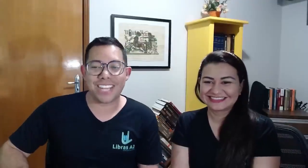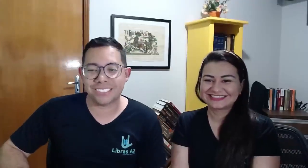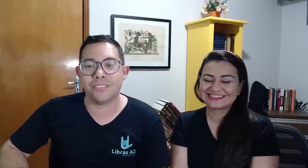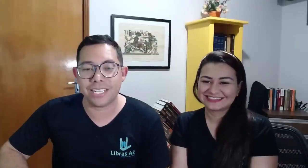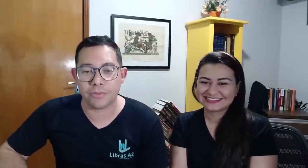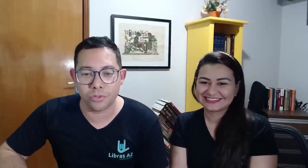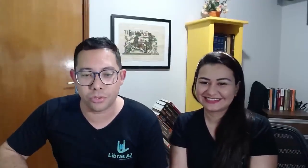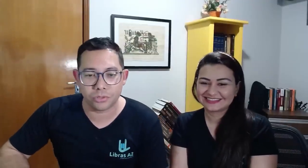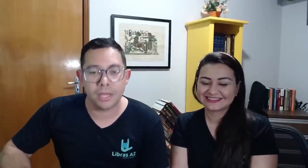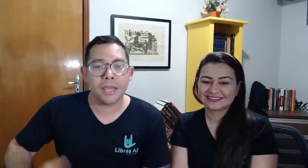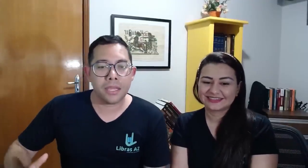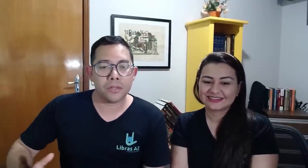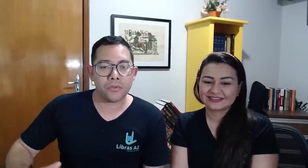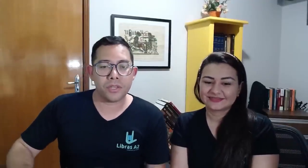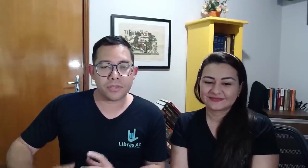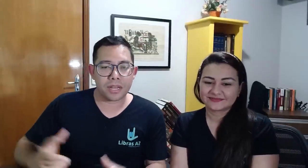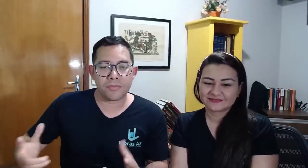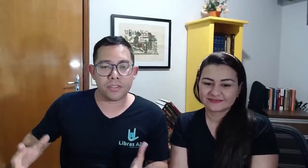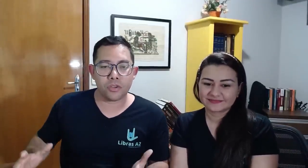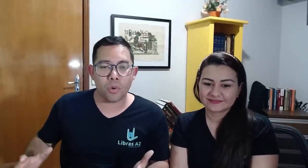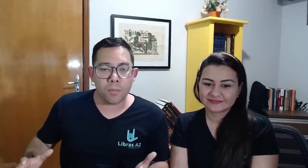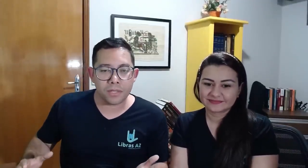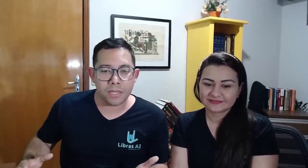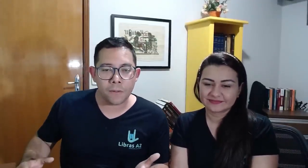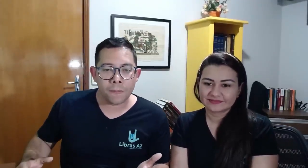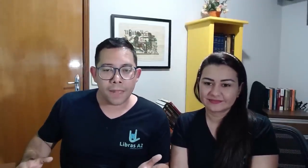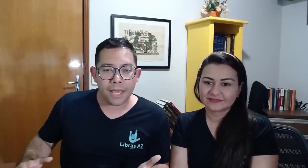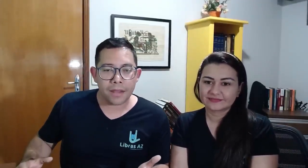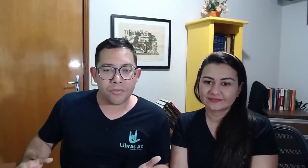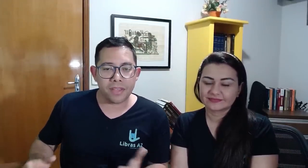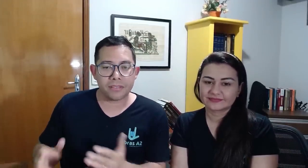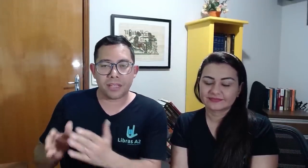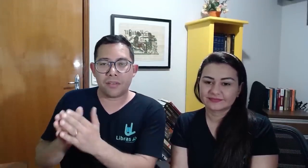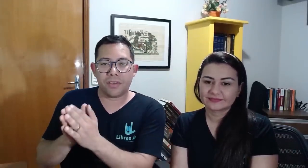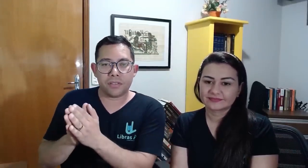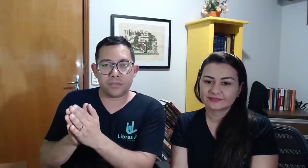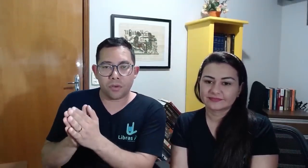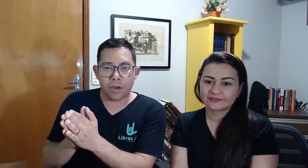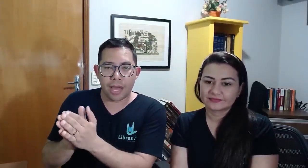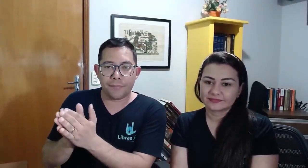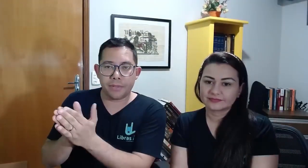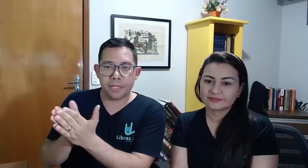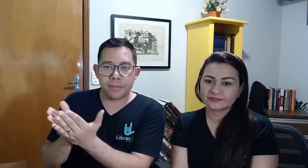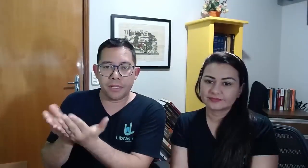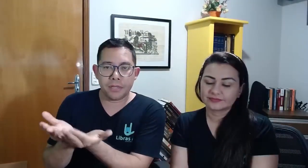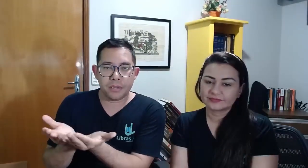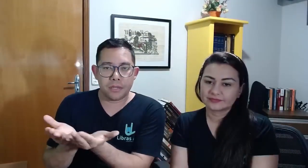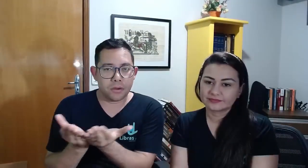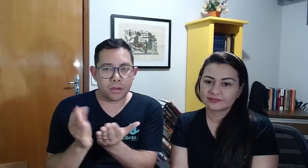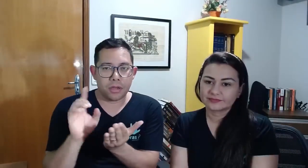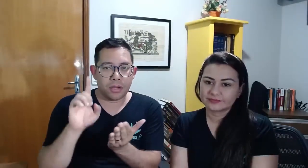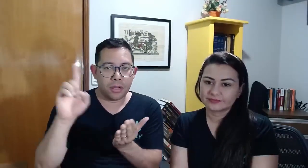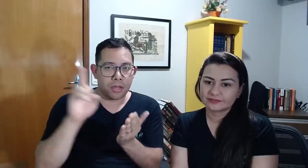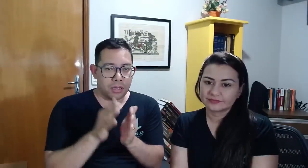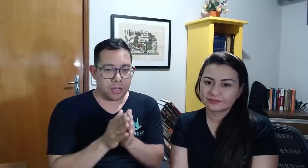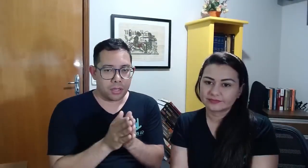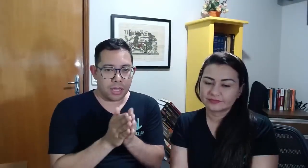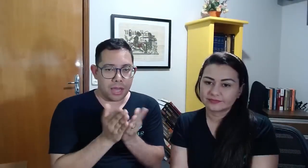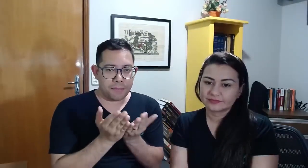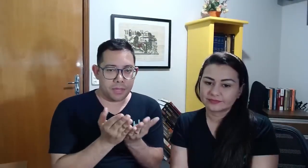coração vai dar frutos? Então foi isso que ela fez. E como que ela fez? Ela fez assim, ó, a